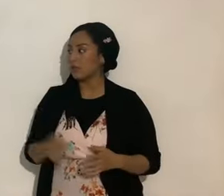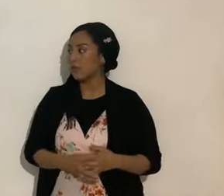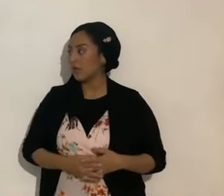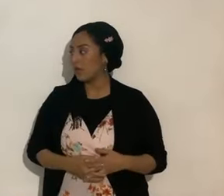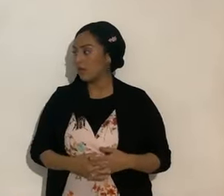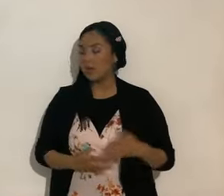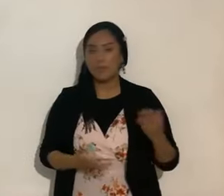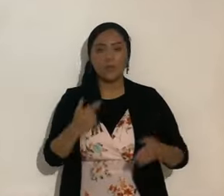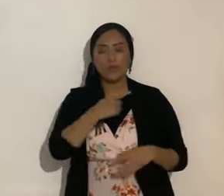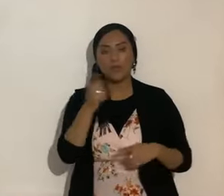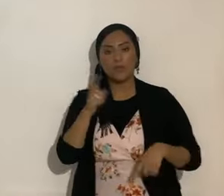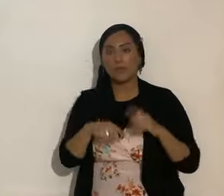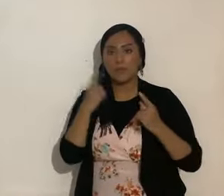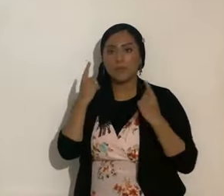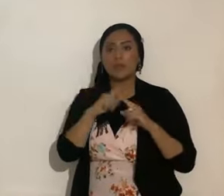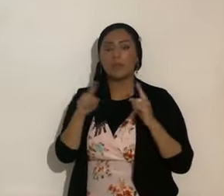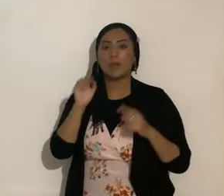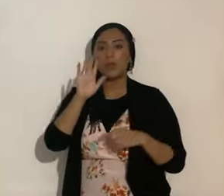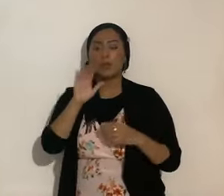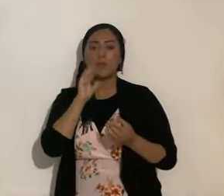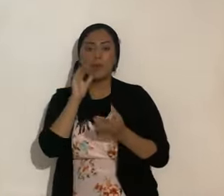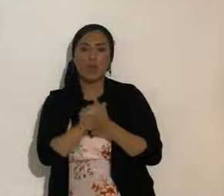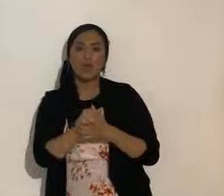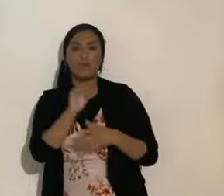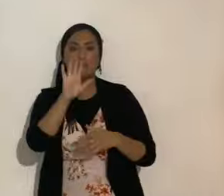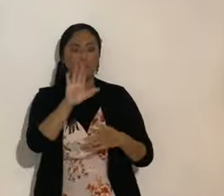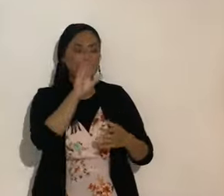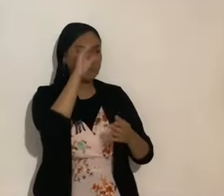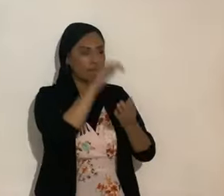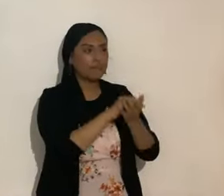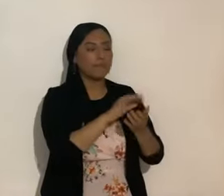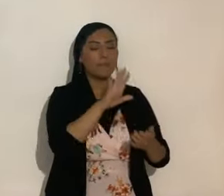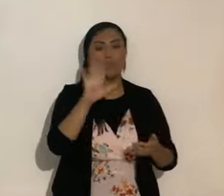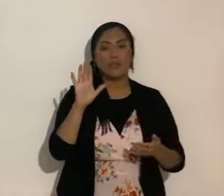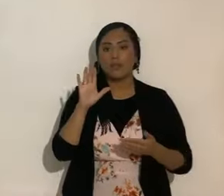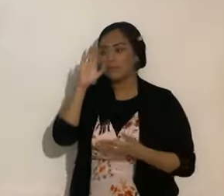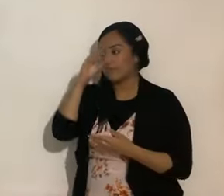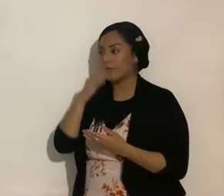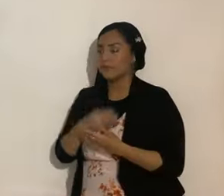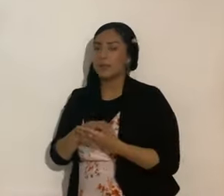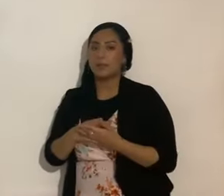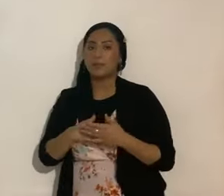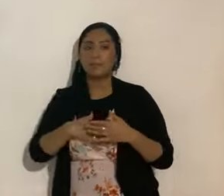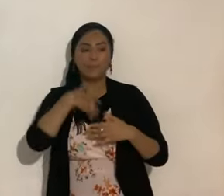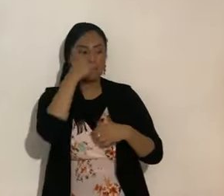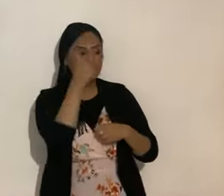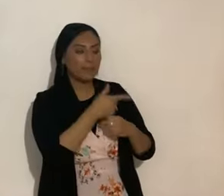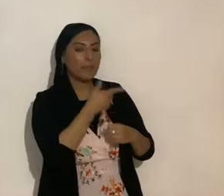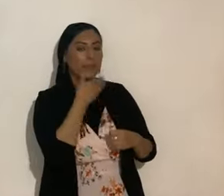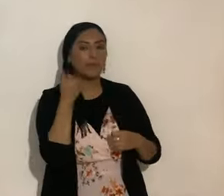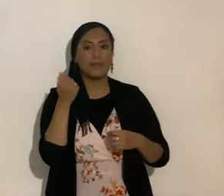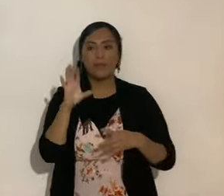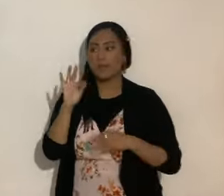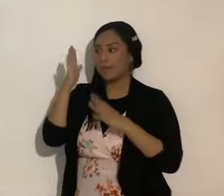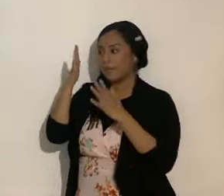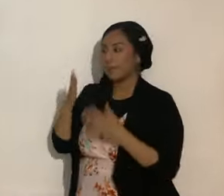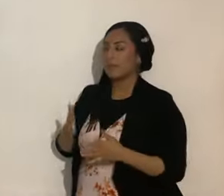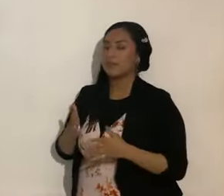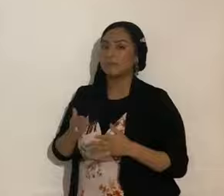vez tú no te puedas analizar, pero que te analice tu esposo, tu esposa, tus hijos, un hermano, qué mejor que el Roe,